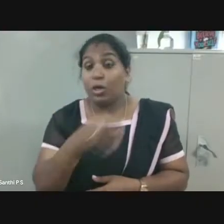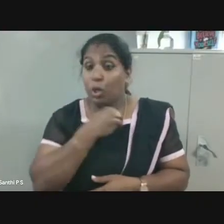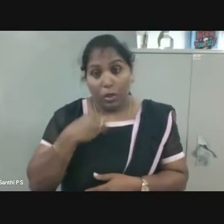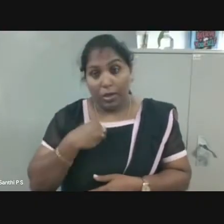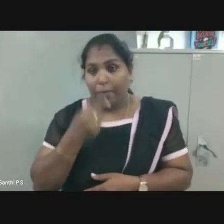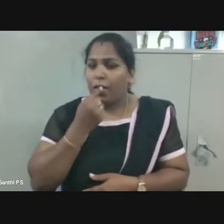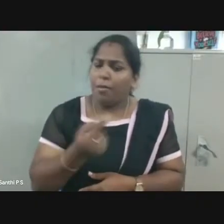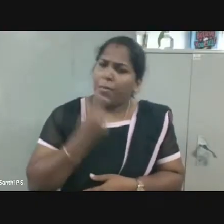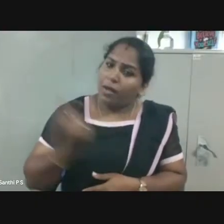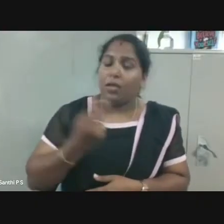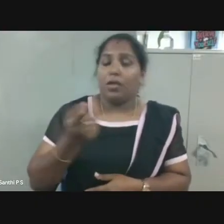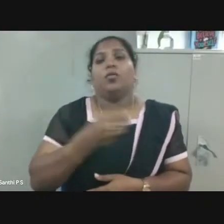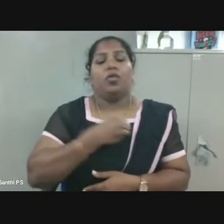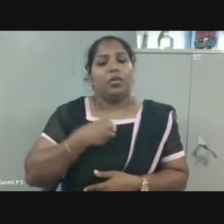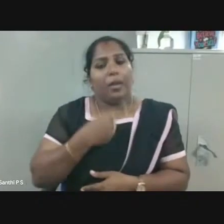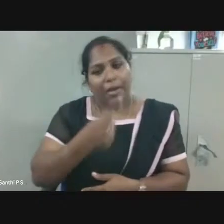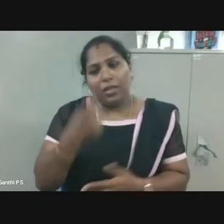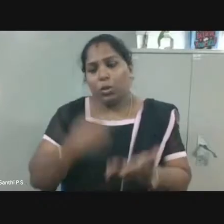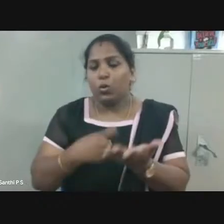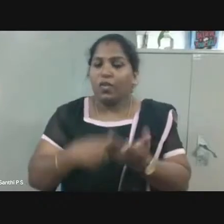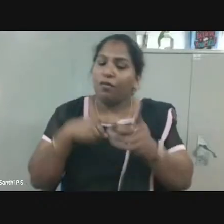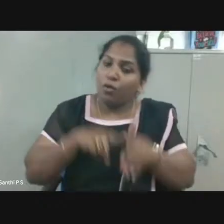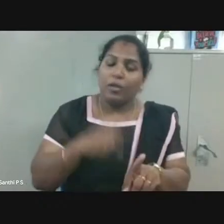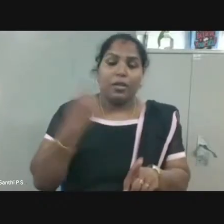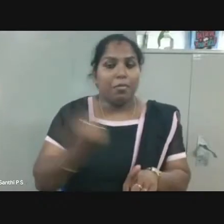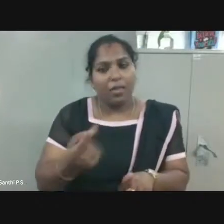നിർദ്ദേശപ്രകാരം ഡോക്ടർ പറയുന്നതനുസരിച്ച് മാത്രമേ ഈ മരുന്ന് കഴിക്കാൻ പാടുള്ളൂ.